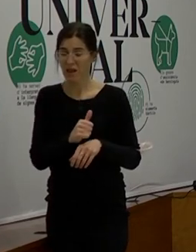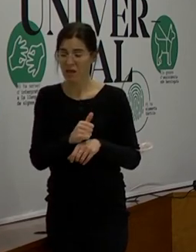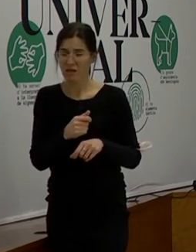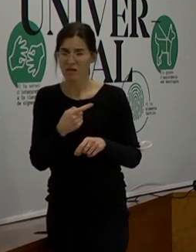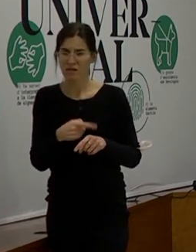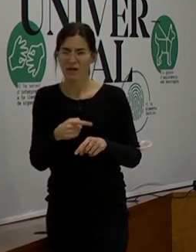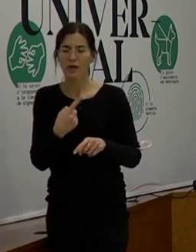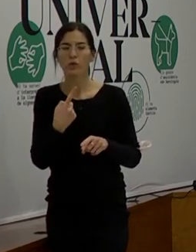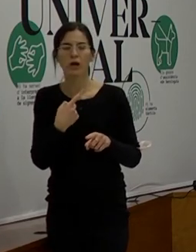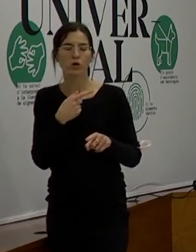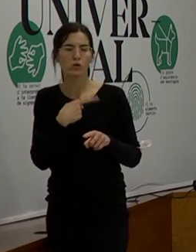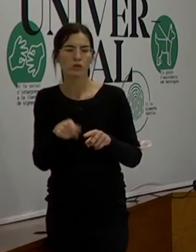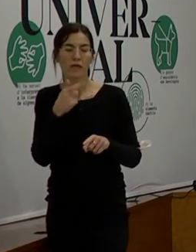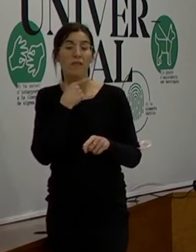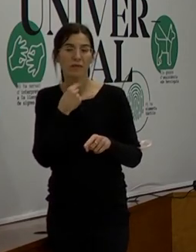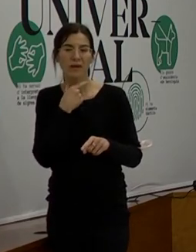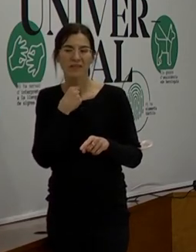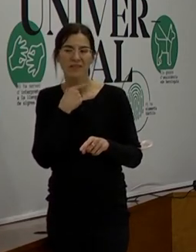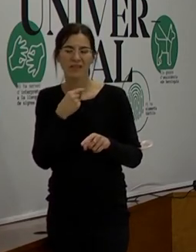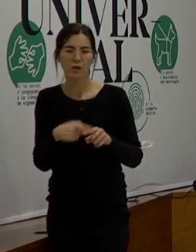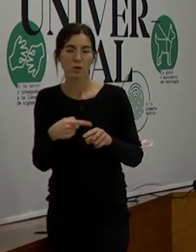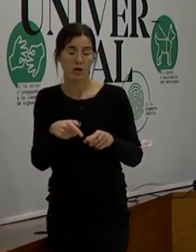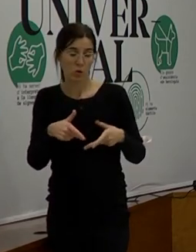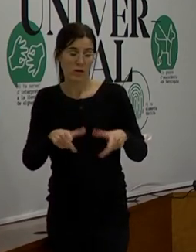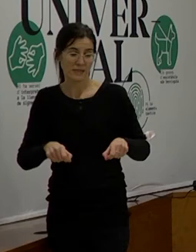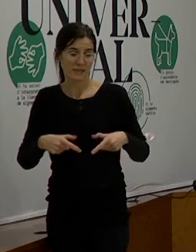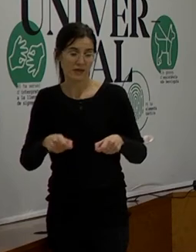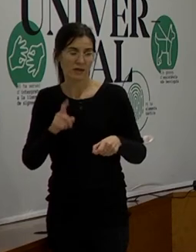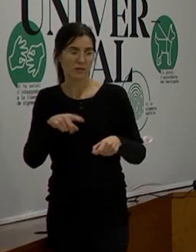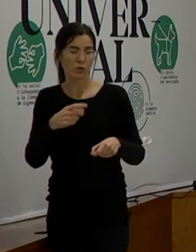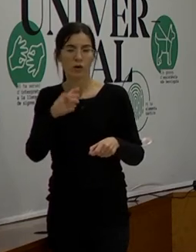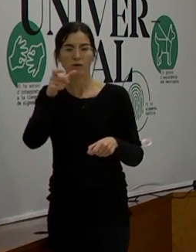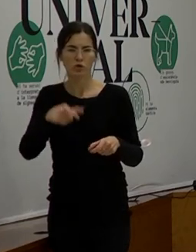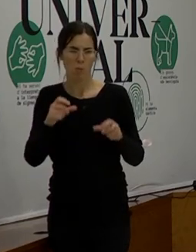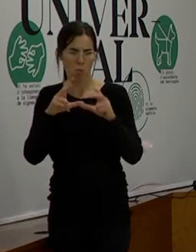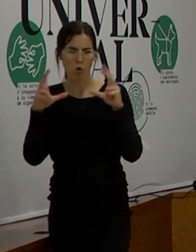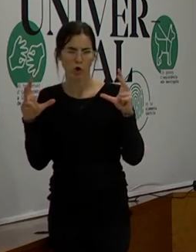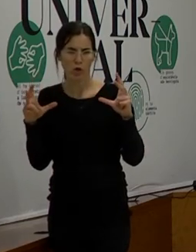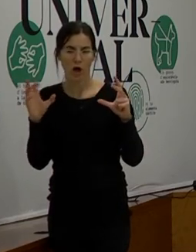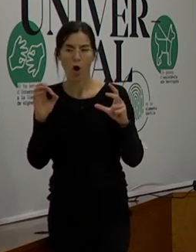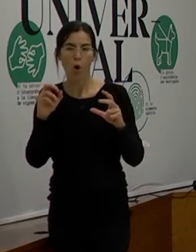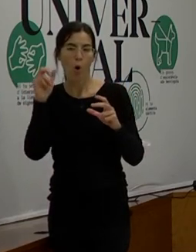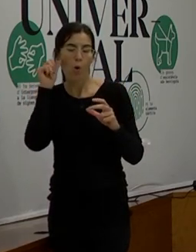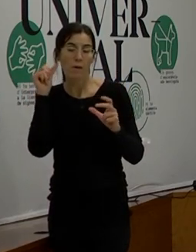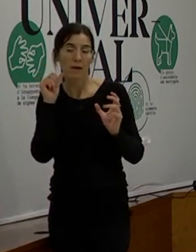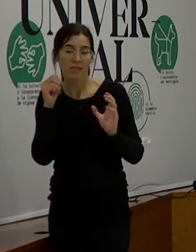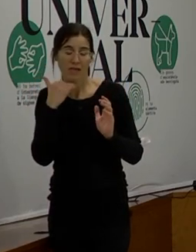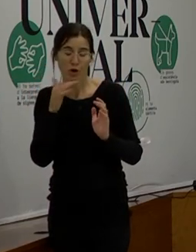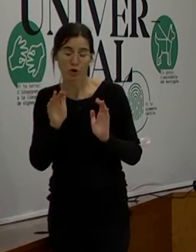Té una cosa divertida, perquè han posat una cadira i o un senyor molt gordo o una xica embarazada, no ho sé,